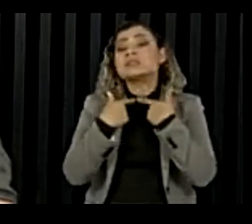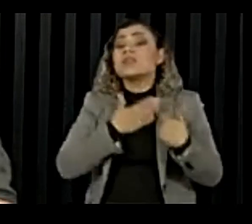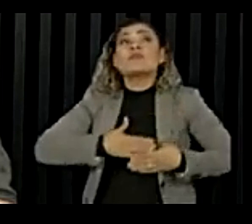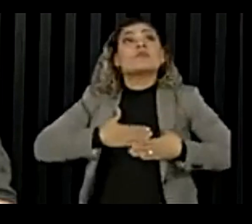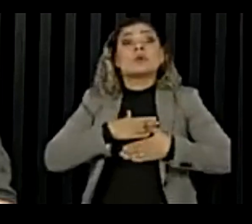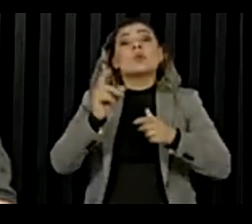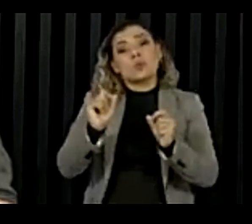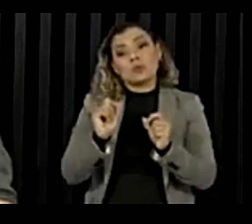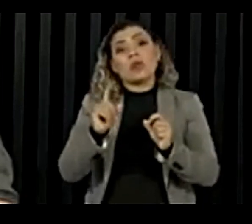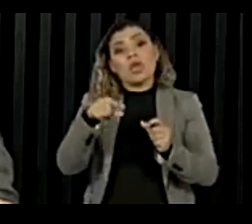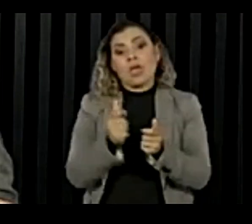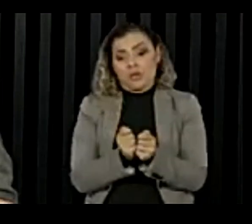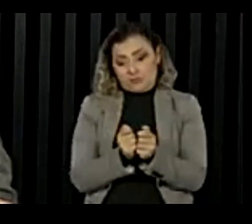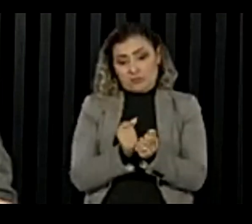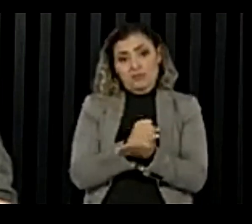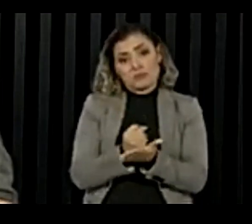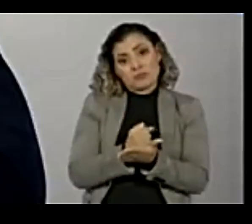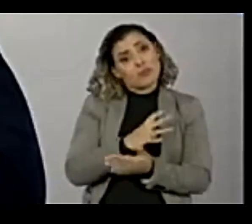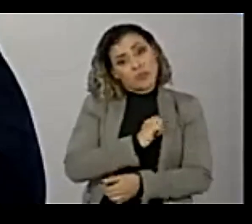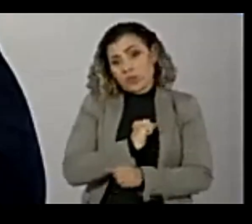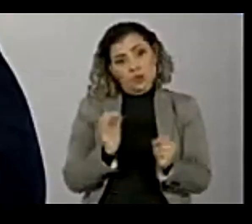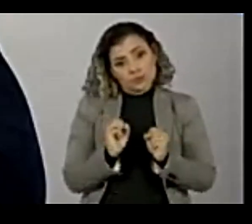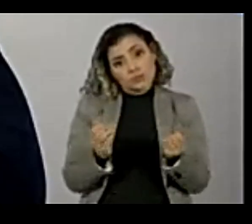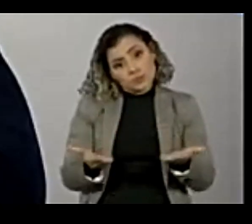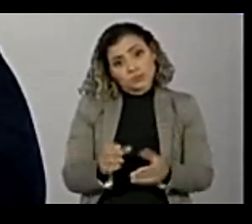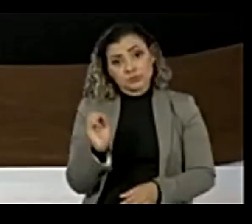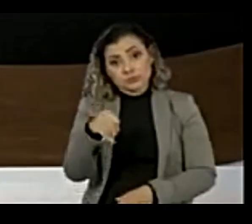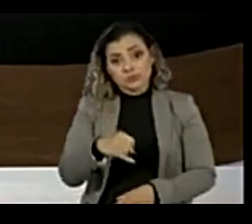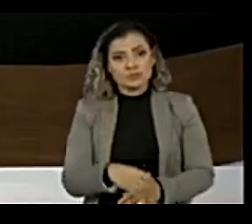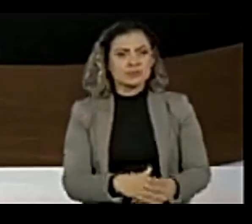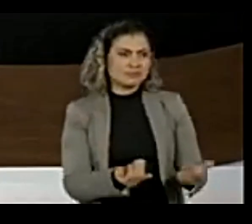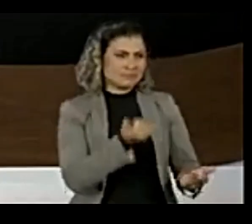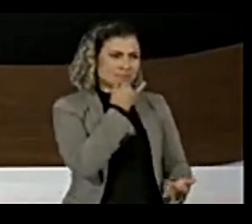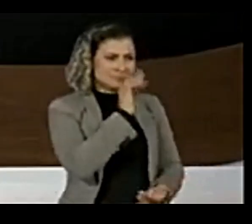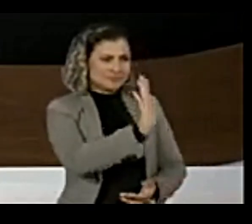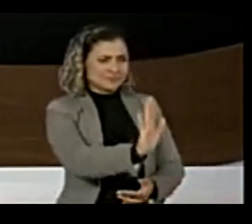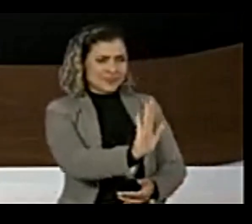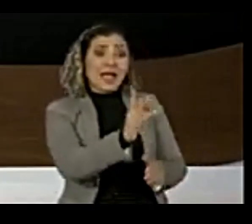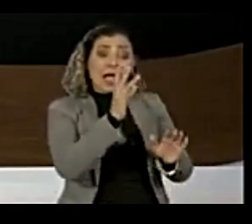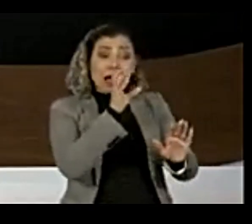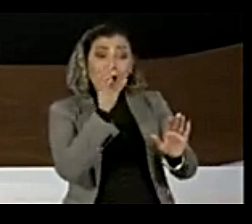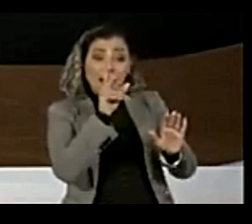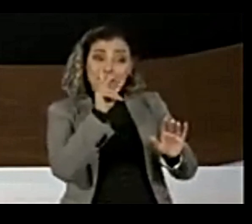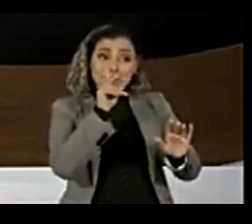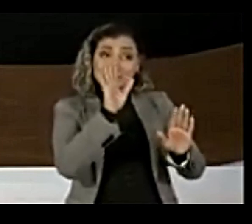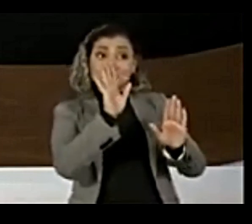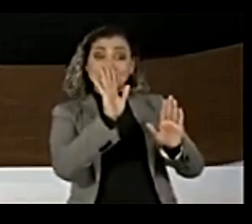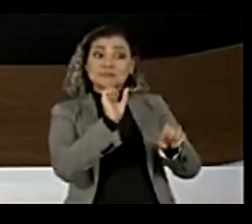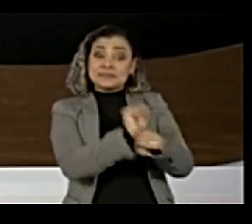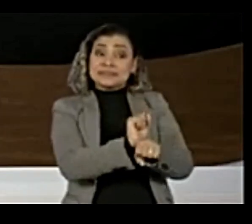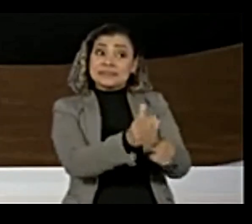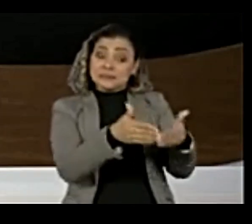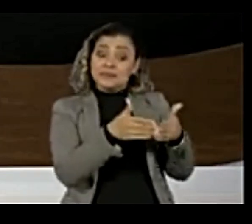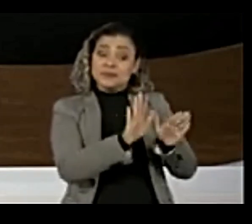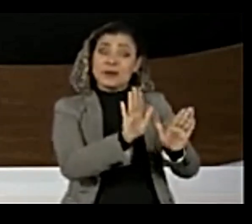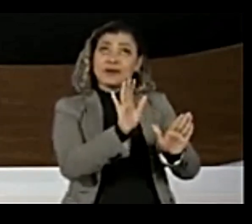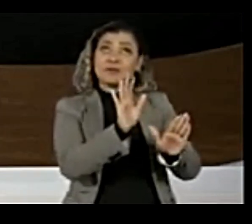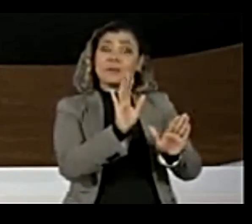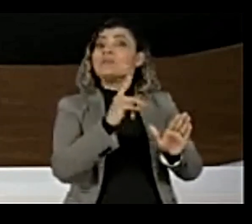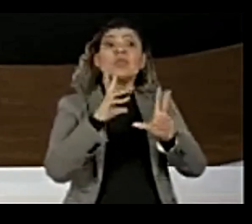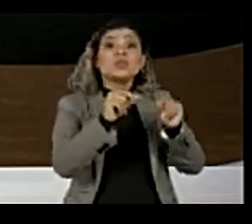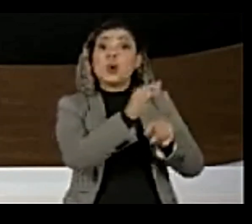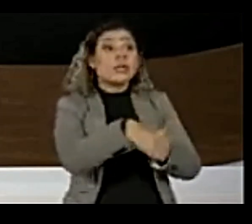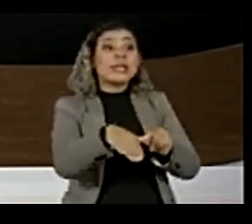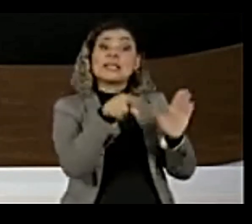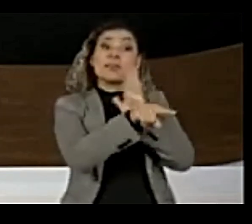momento é jogar Minecraft. Então, fazendo um parêntese, né, para a pergunta que todas as